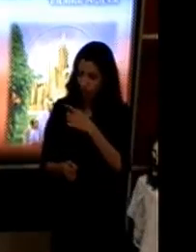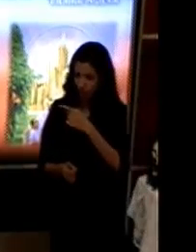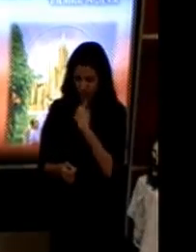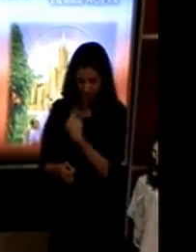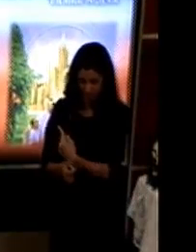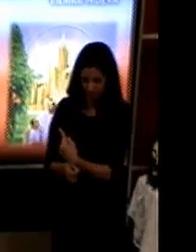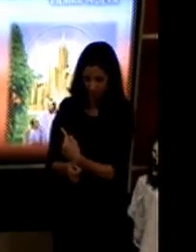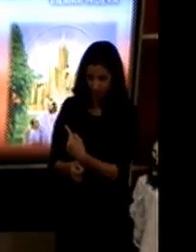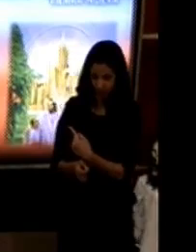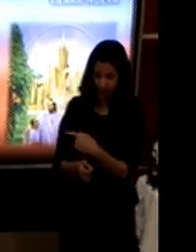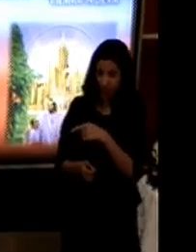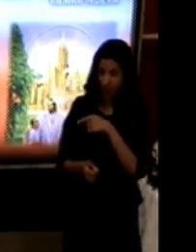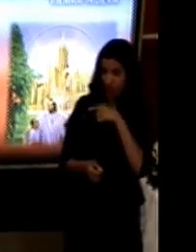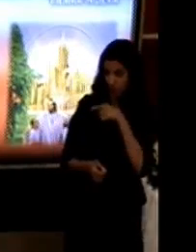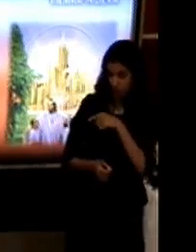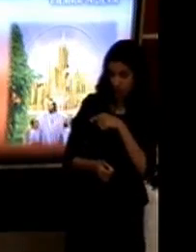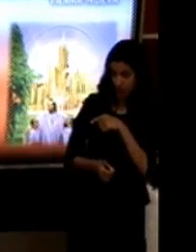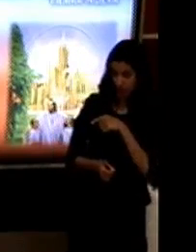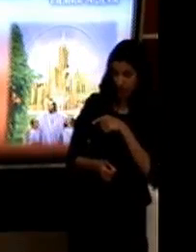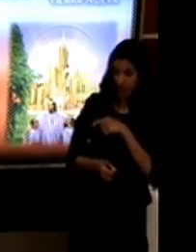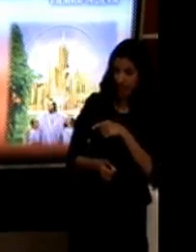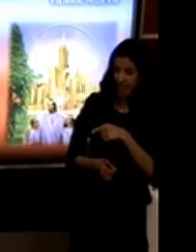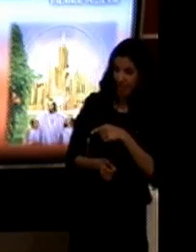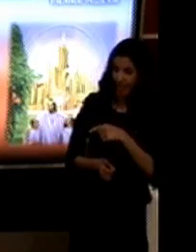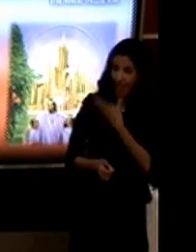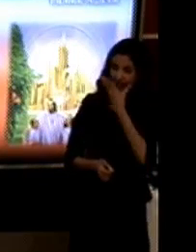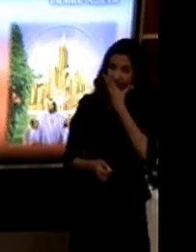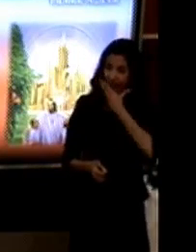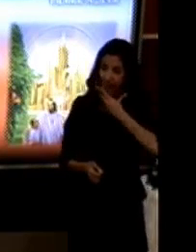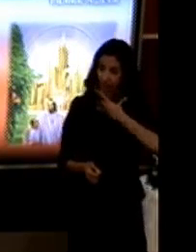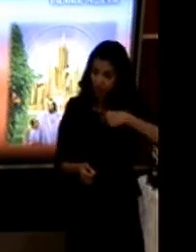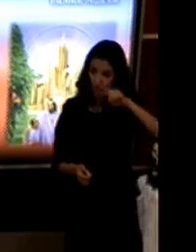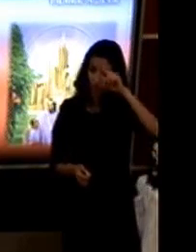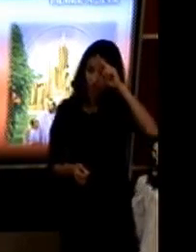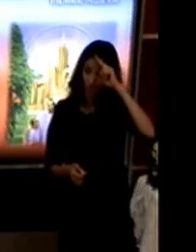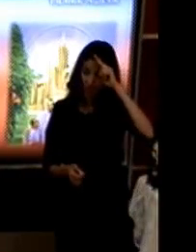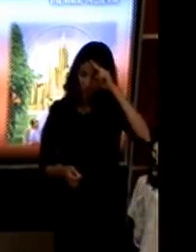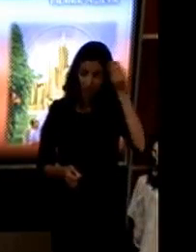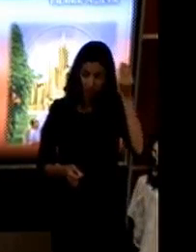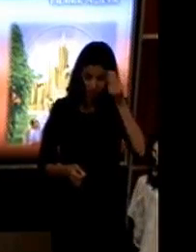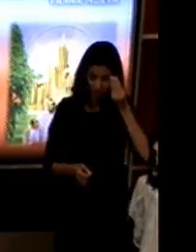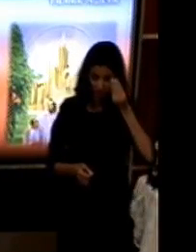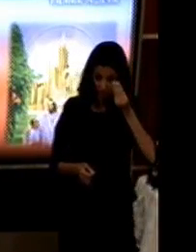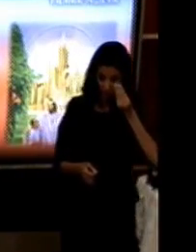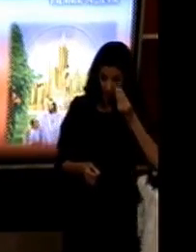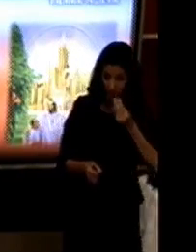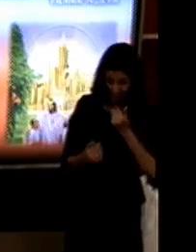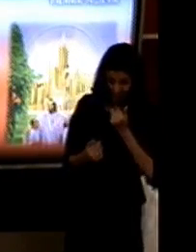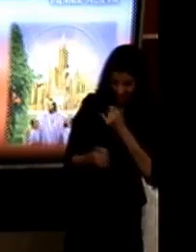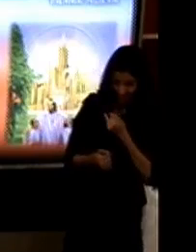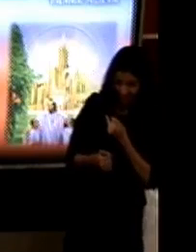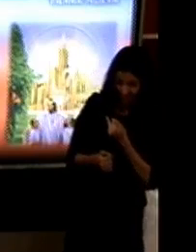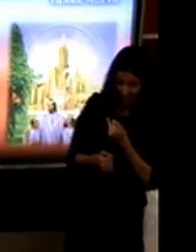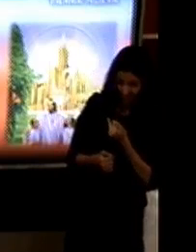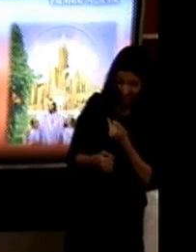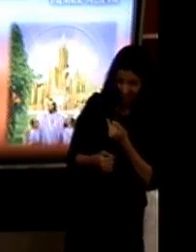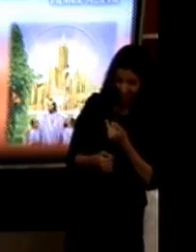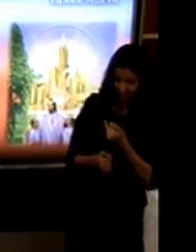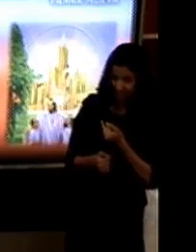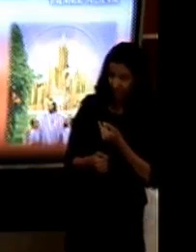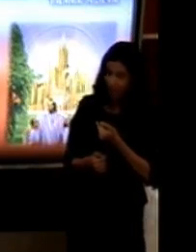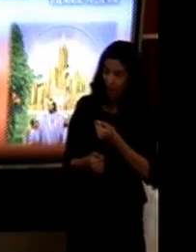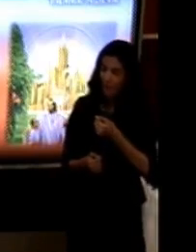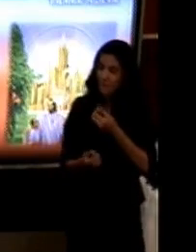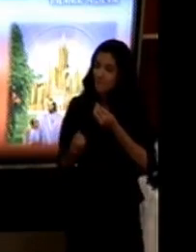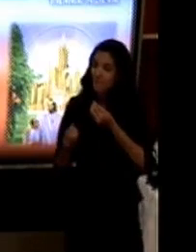gracia de Dios, a ser fiel al Señor en lo que respecta al día de reposo para disfrutar de las bendiciones